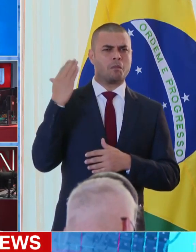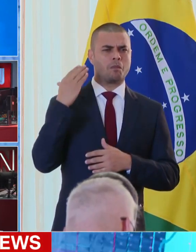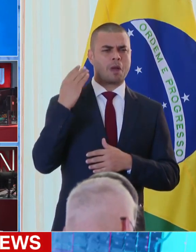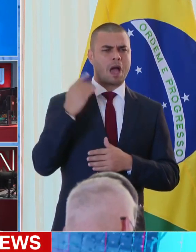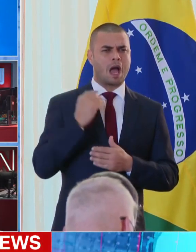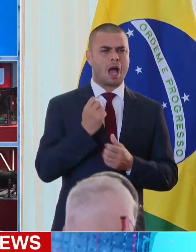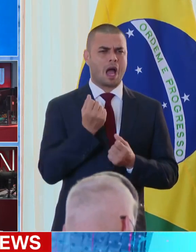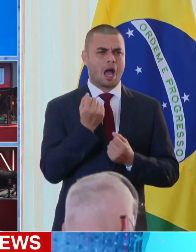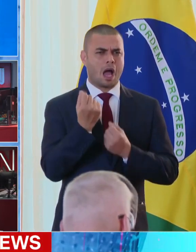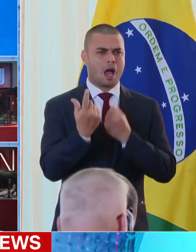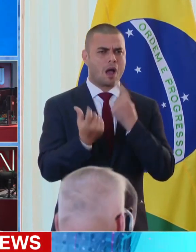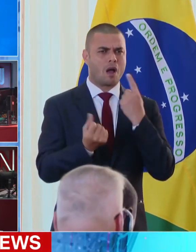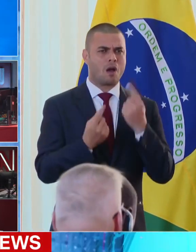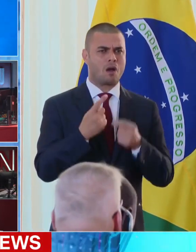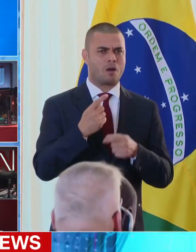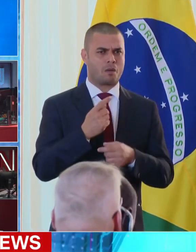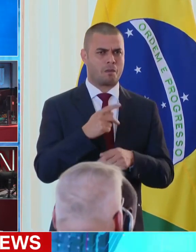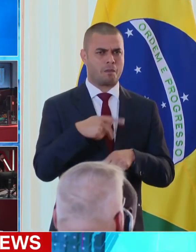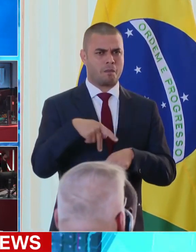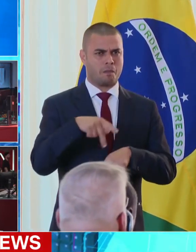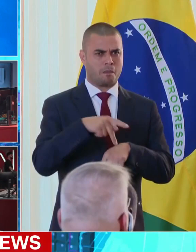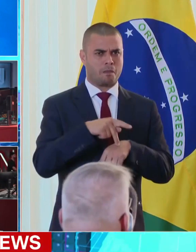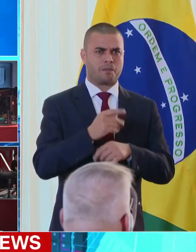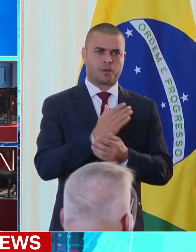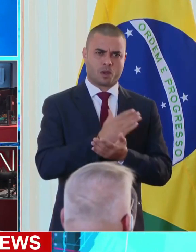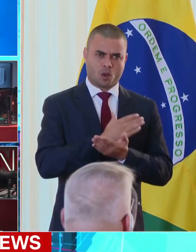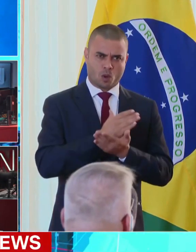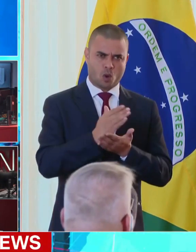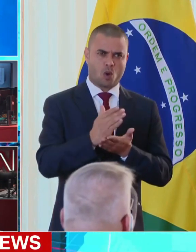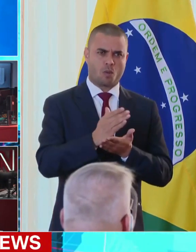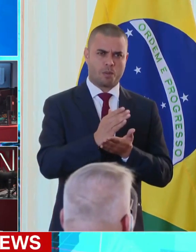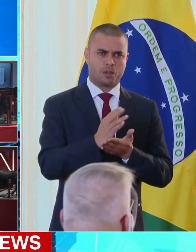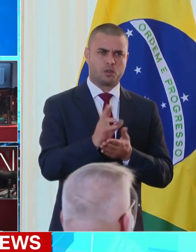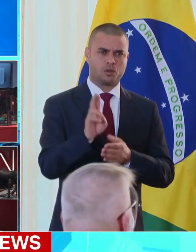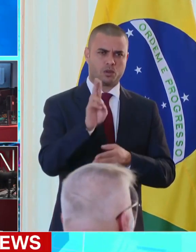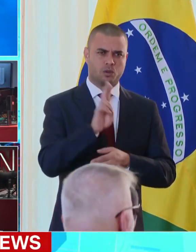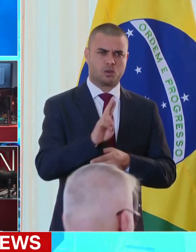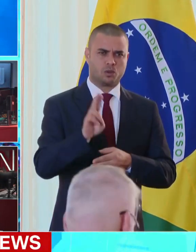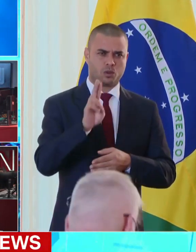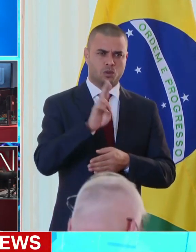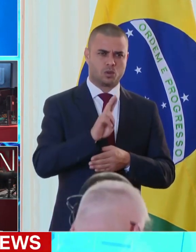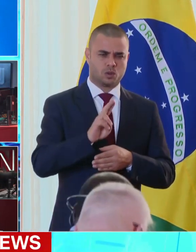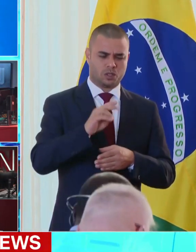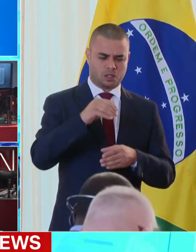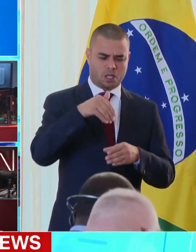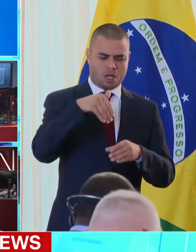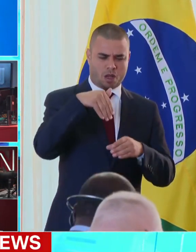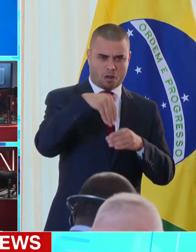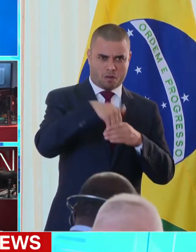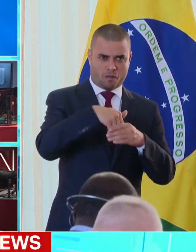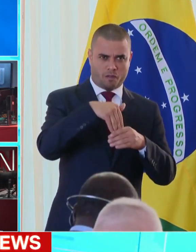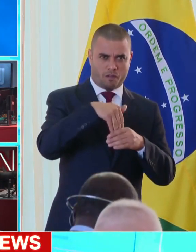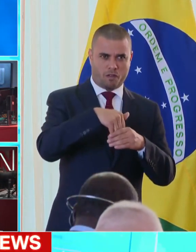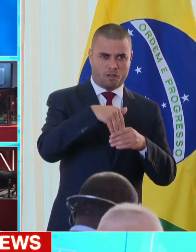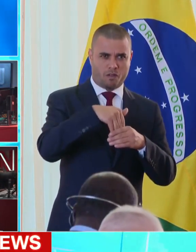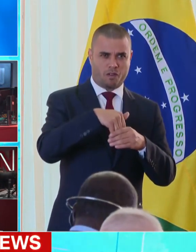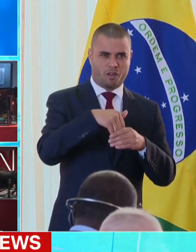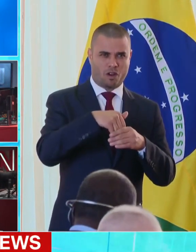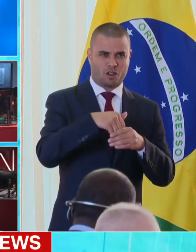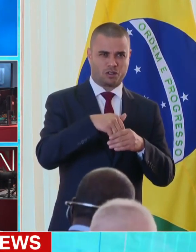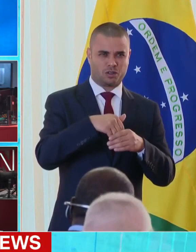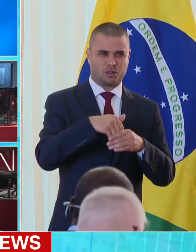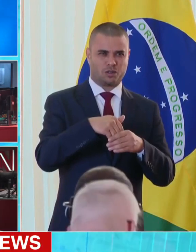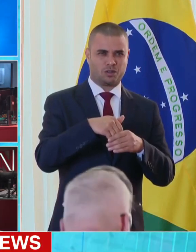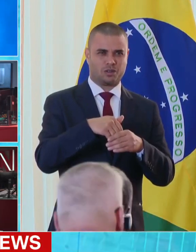pontos que foram rebatidas e foram rebatidas com informações que já estavam para ir não são informações novas que